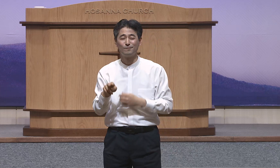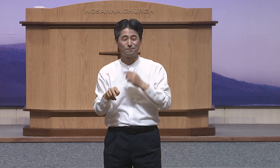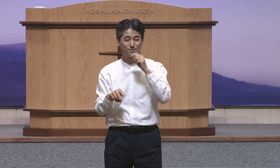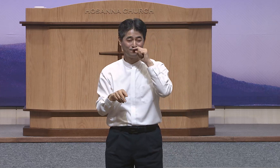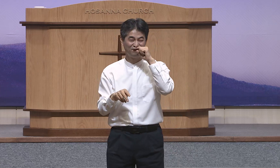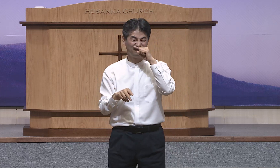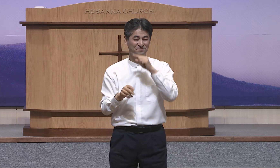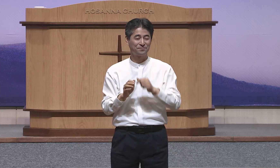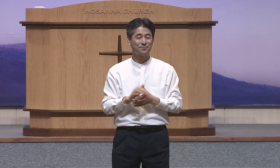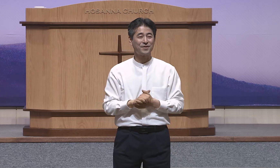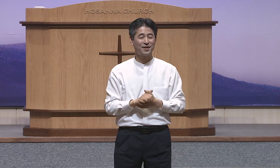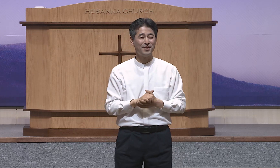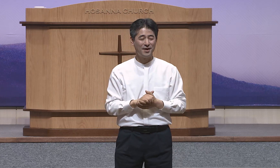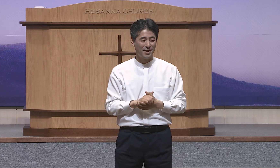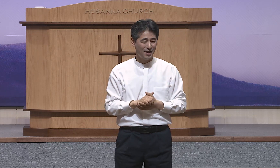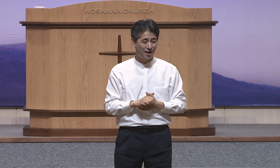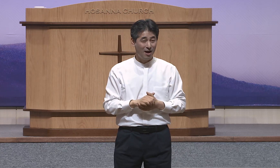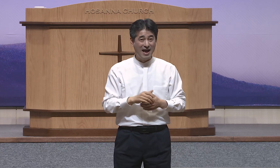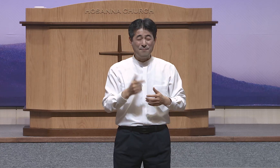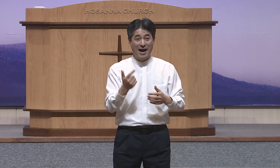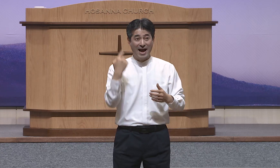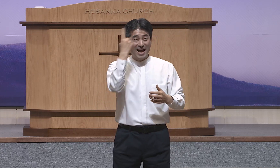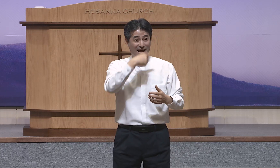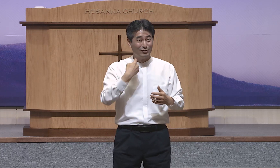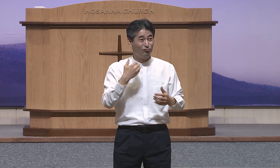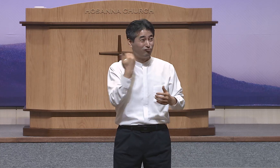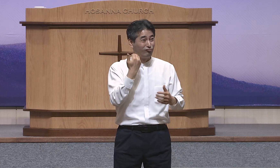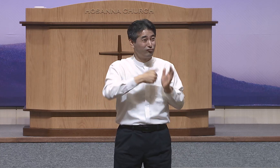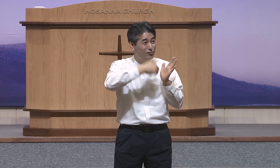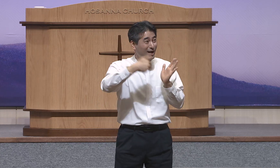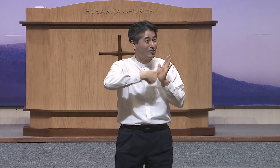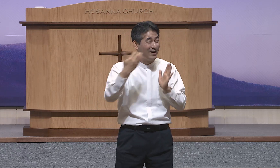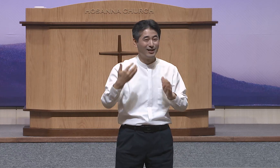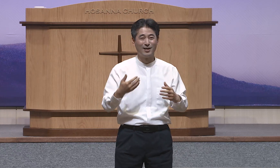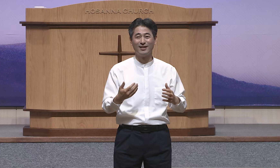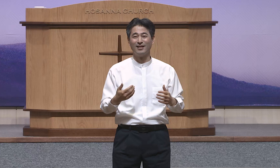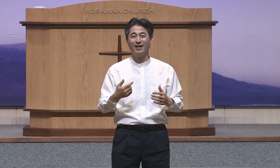수 있을까 고민을 하고 있었는데 수많은 얼굴들이 있었어요.